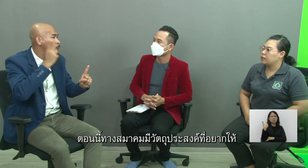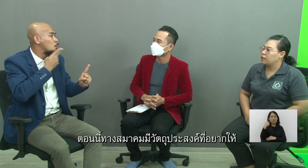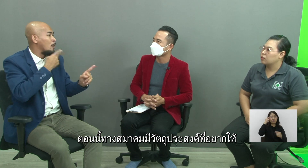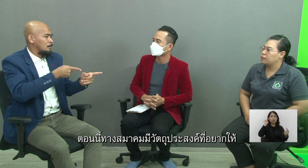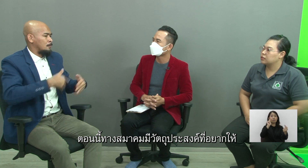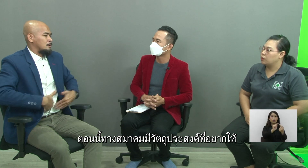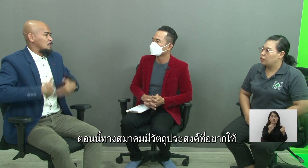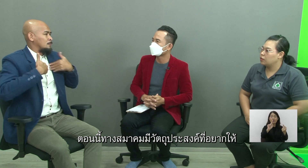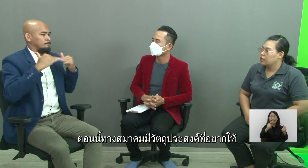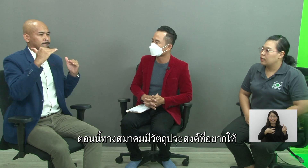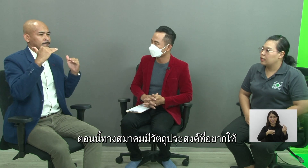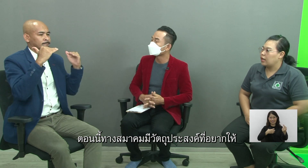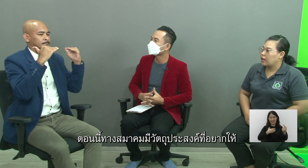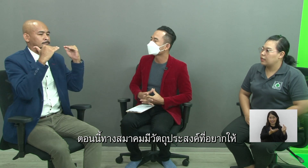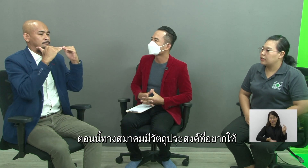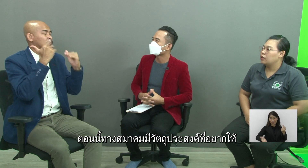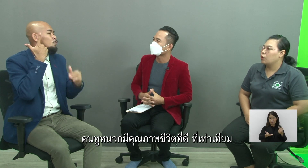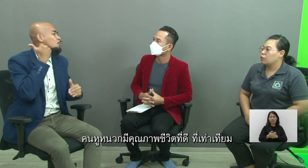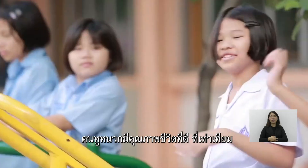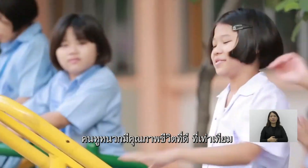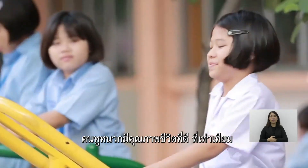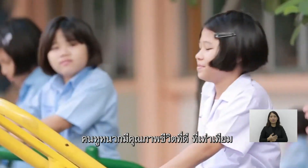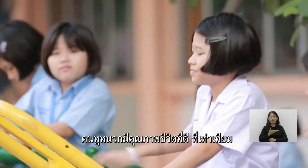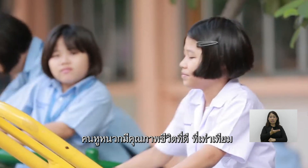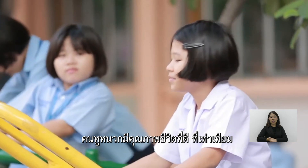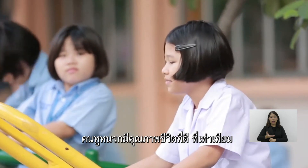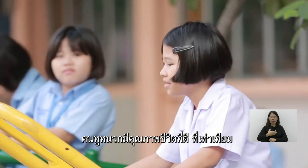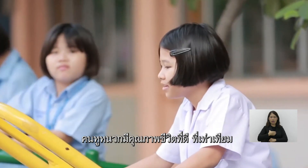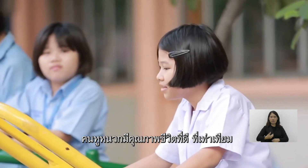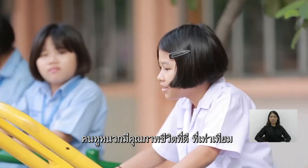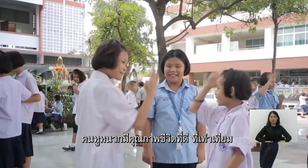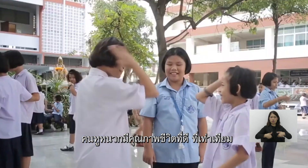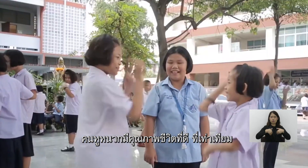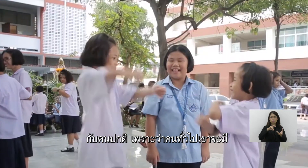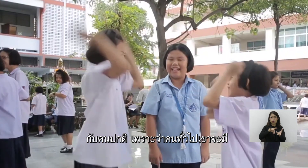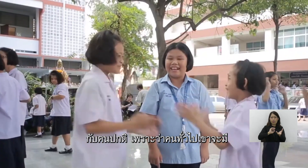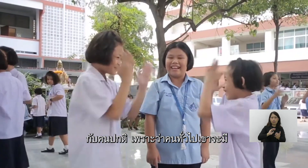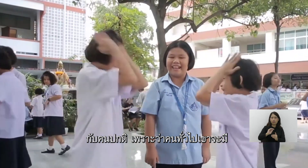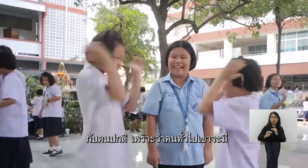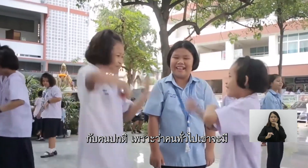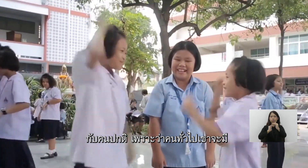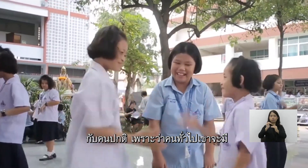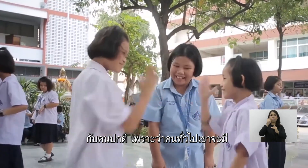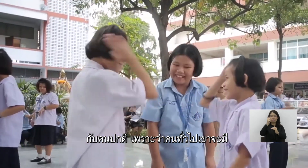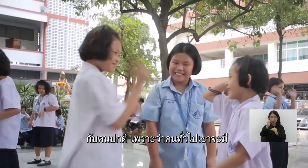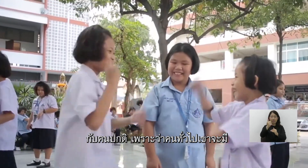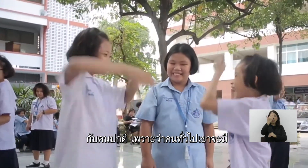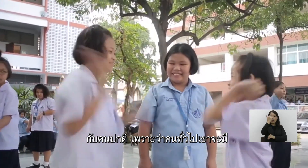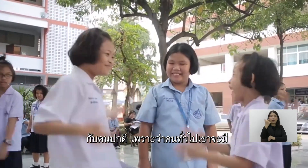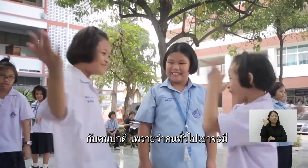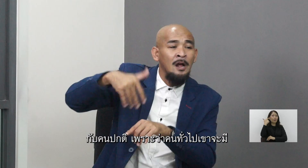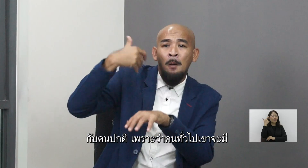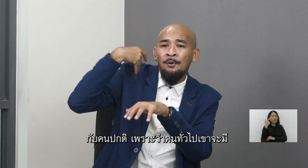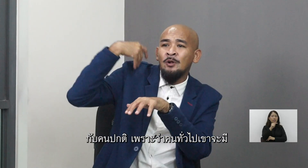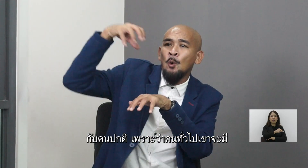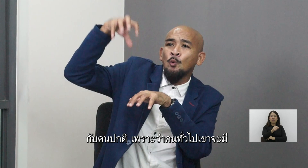มีวัตถุประสงค์ที่อยากให้คนหูหนวกมีคุณภาพชีวิตที่ดีที่เท่าเทียมกับคนปกติเพราะว่าค